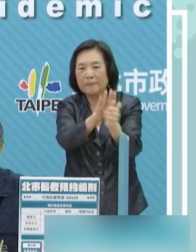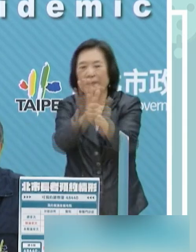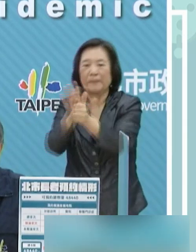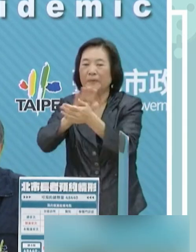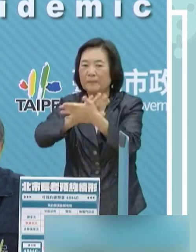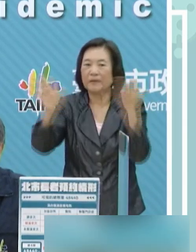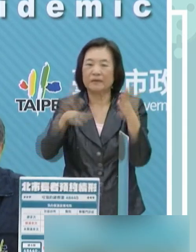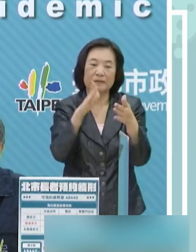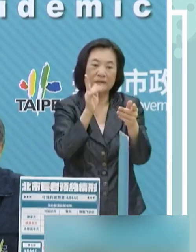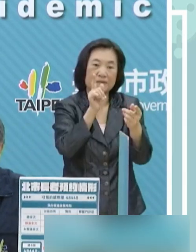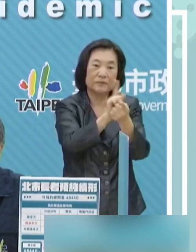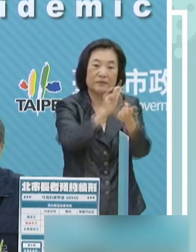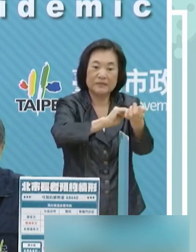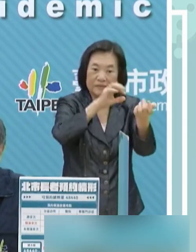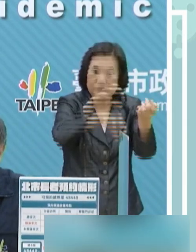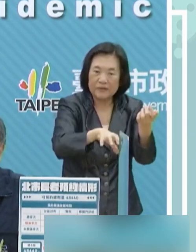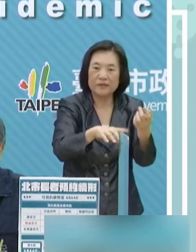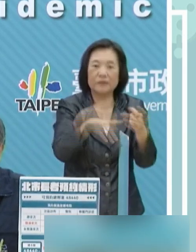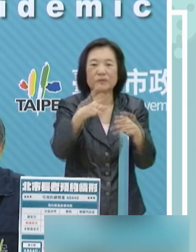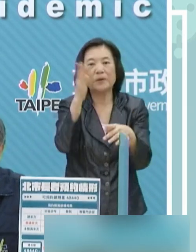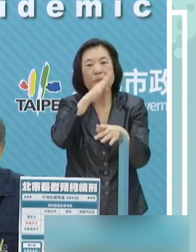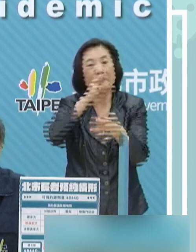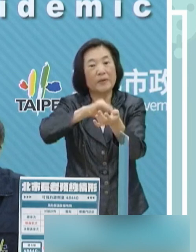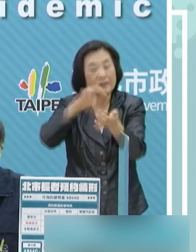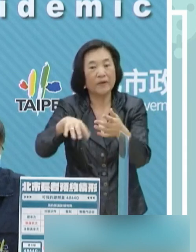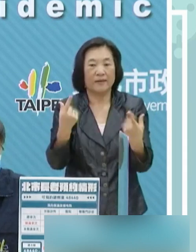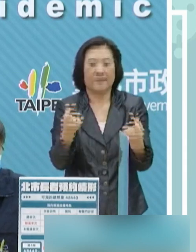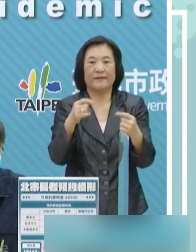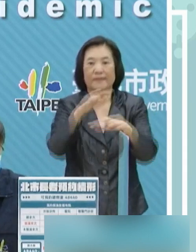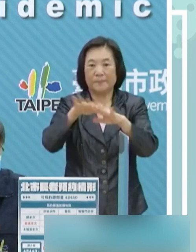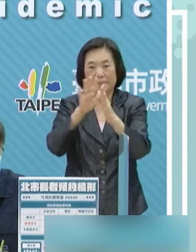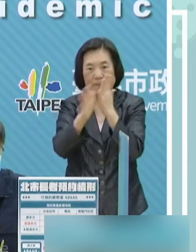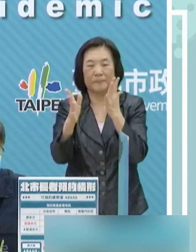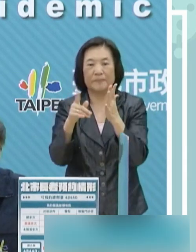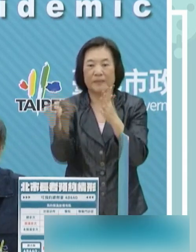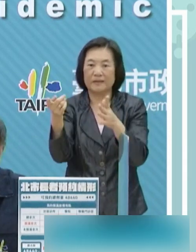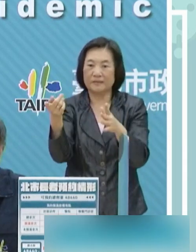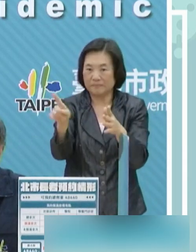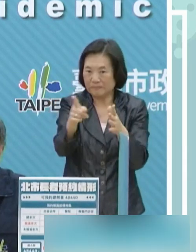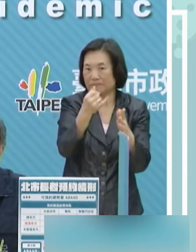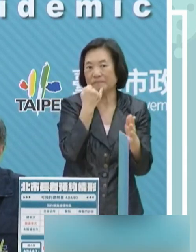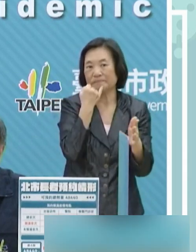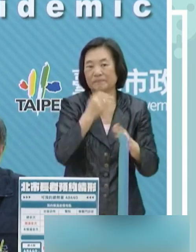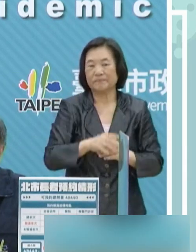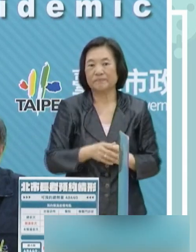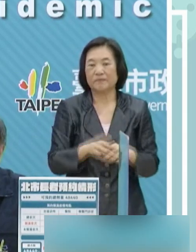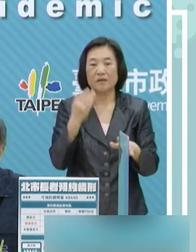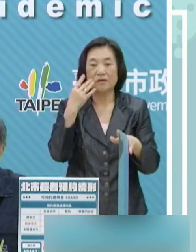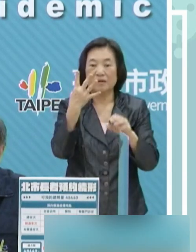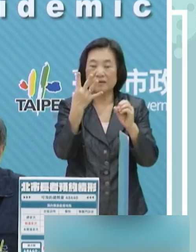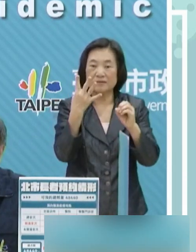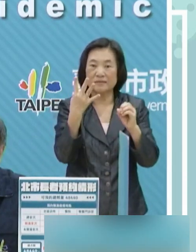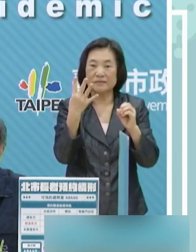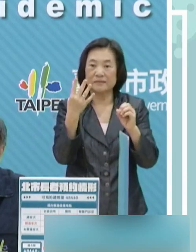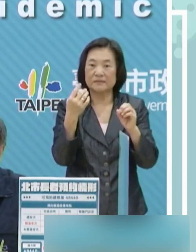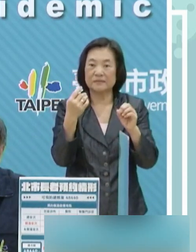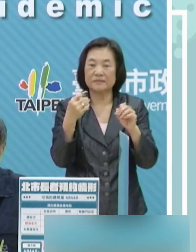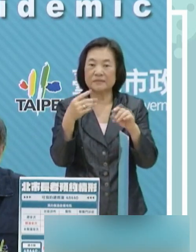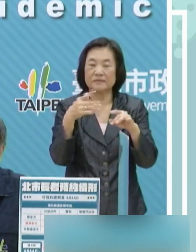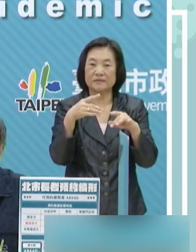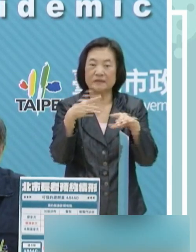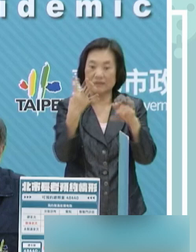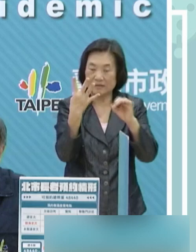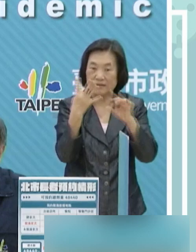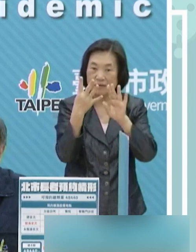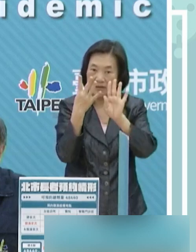在到晚上8点，哦，还有大概4个小时的时间，我要拜托各位，只要你有办